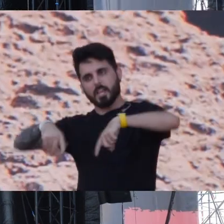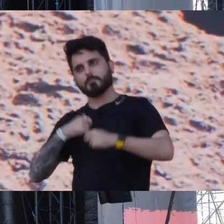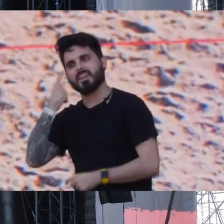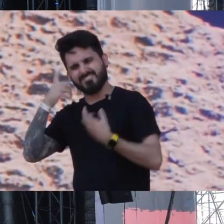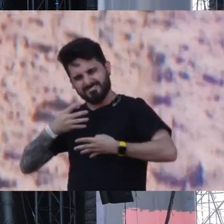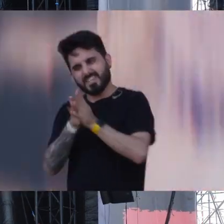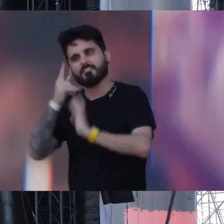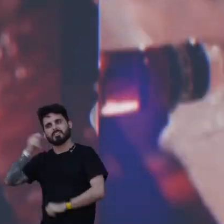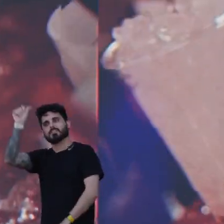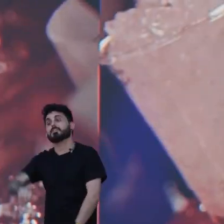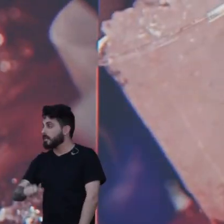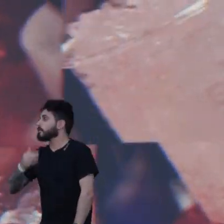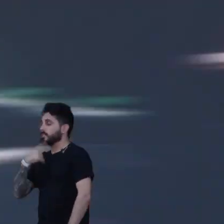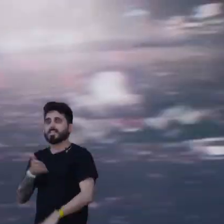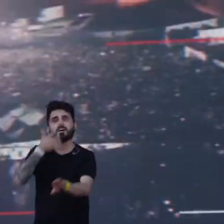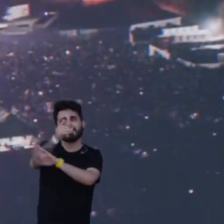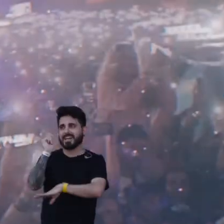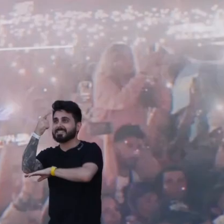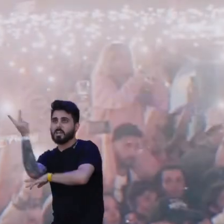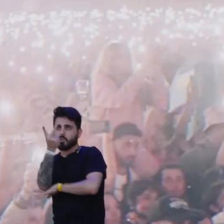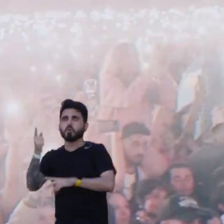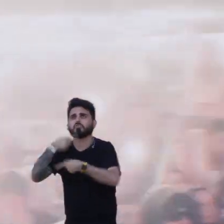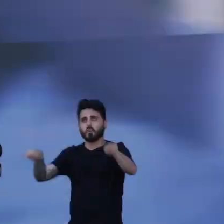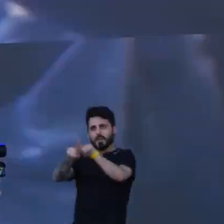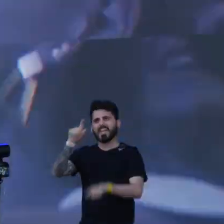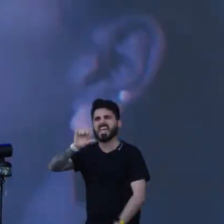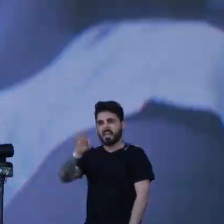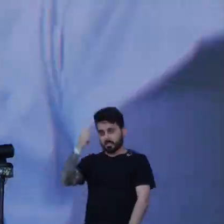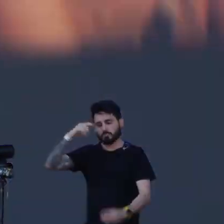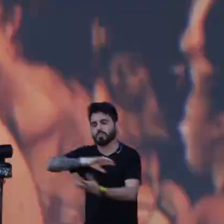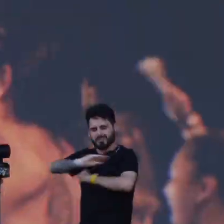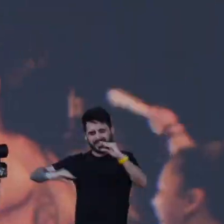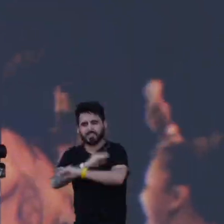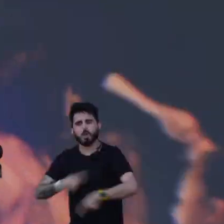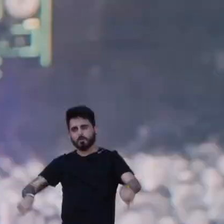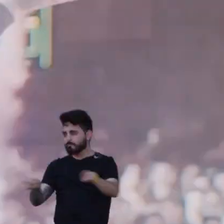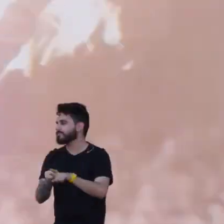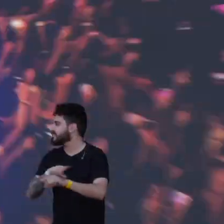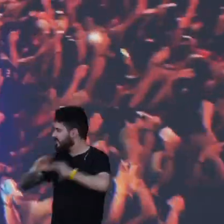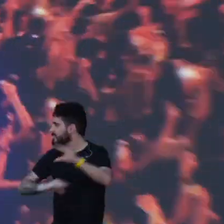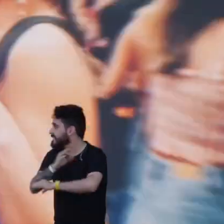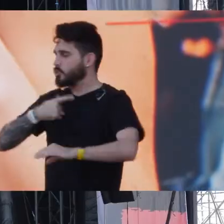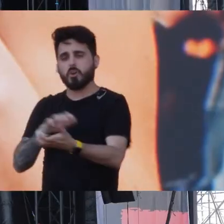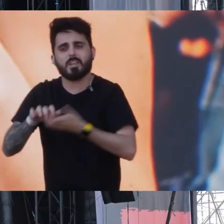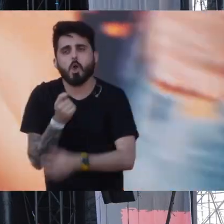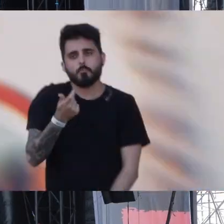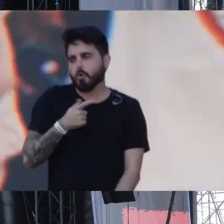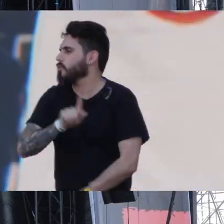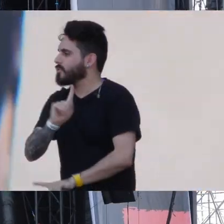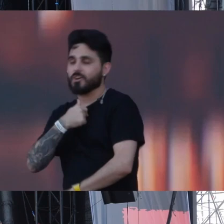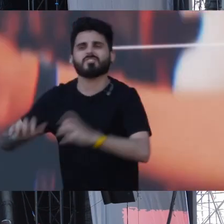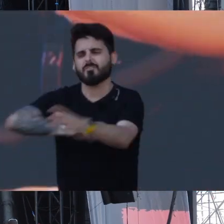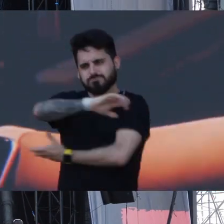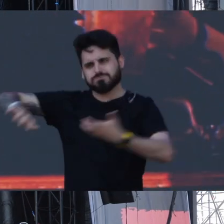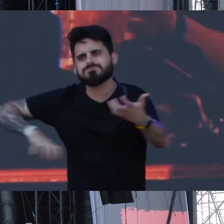Netflix I van veure Netflix Van cap a la sortida quan va fer un anem a l'èxit I el bo que donen voltes com un escalèstric Baila-li una mica sempre